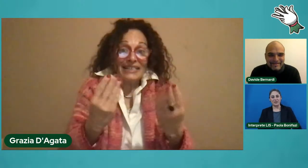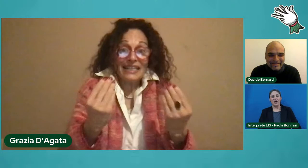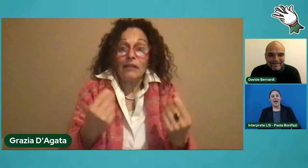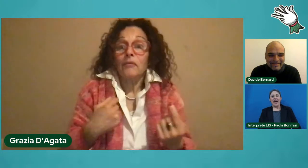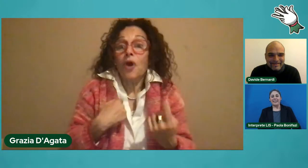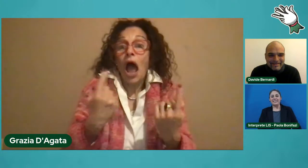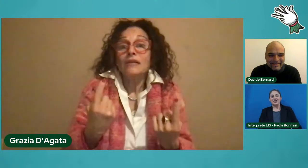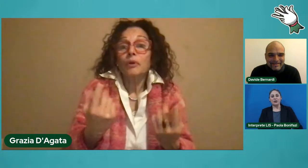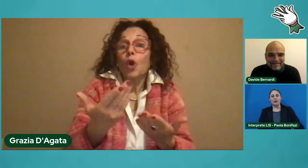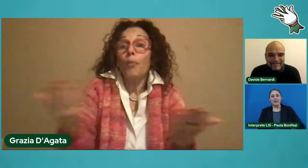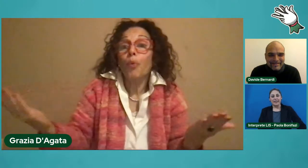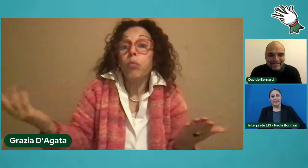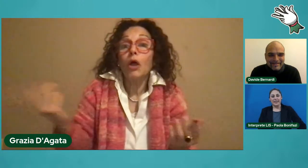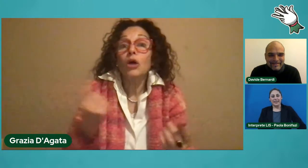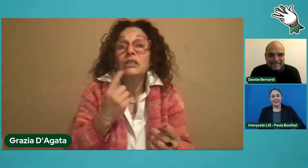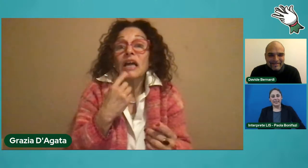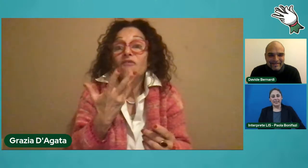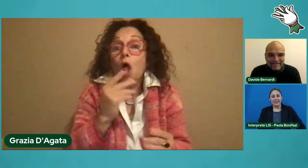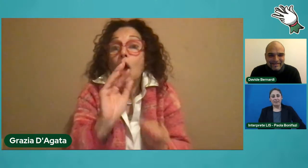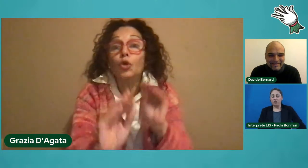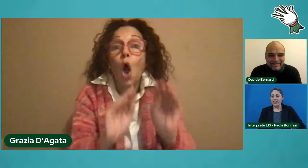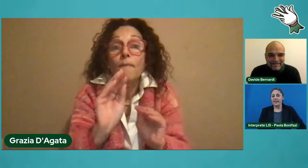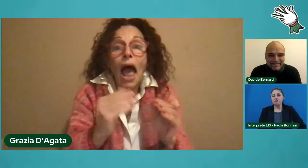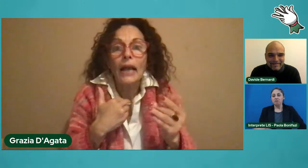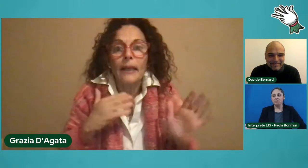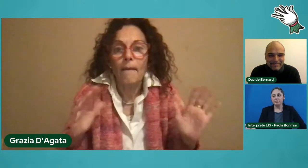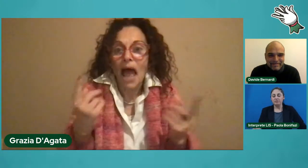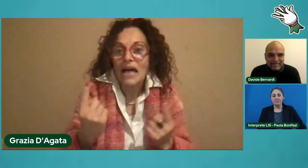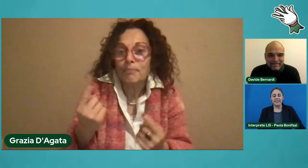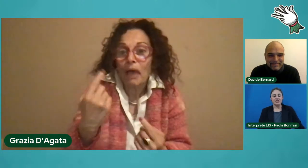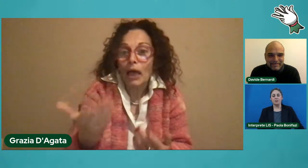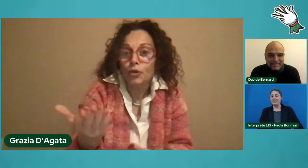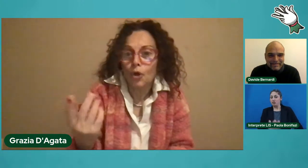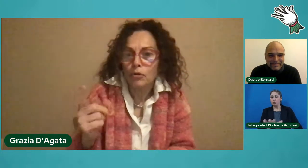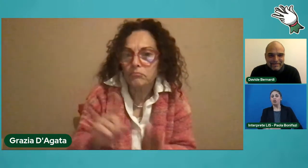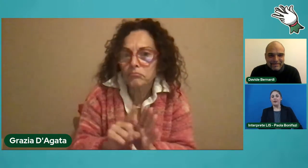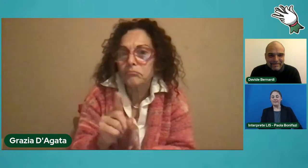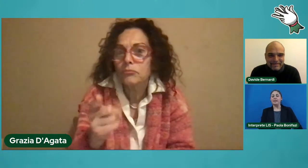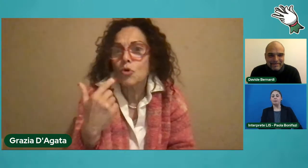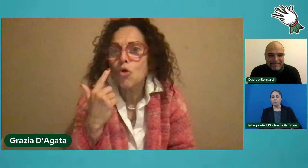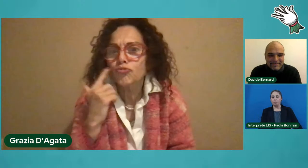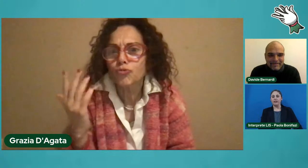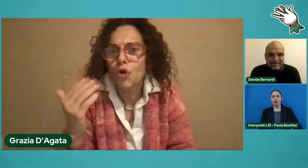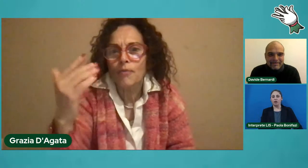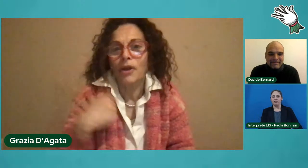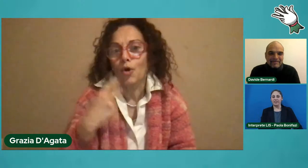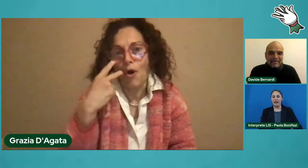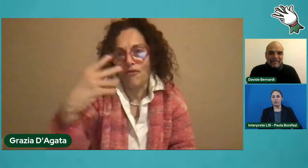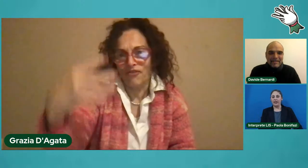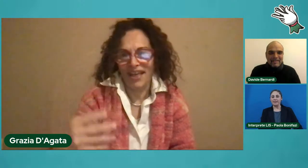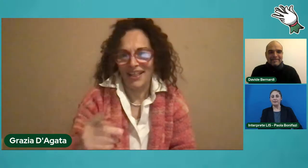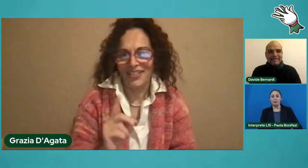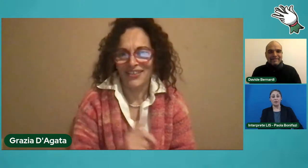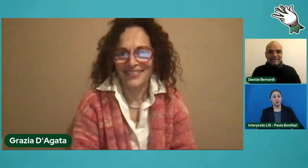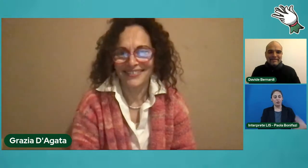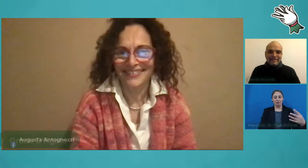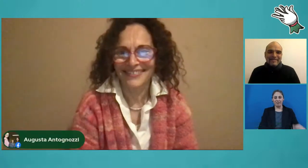questo. Adesso vorrei vedere, insomma, se ci sono domande dal pubblico. Vediamo un attimo, io non